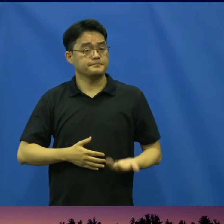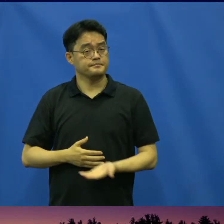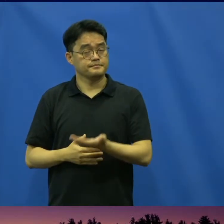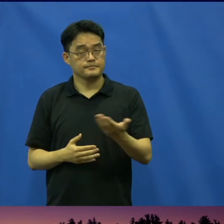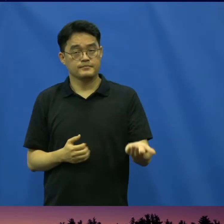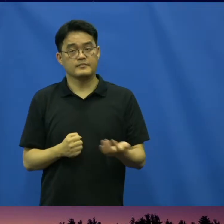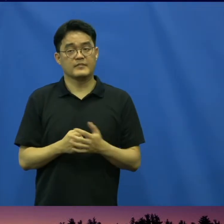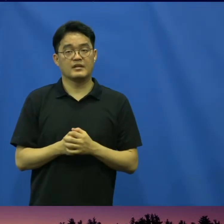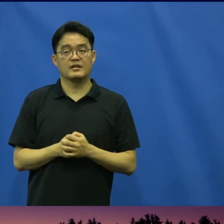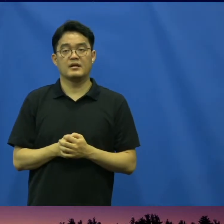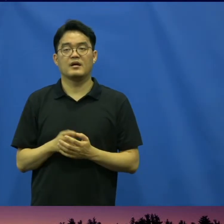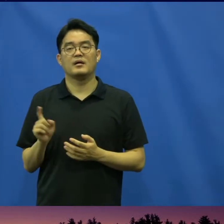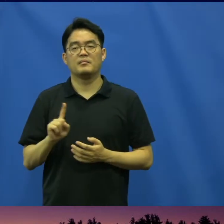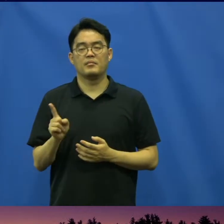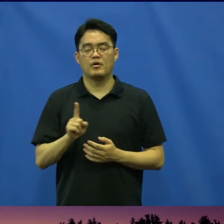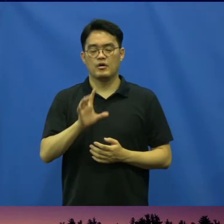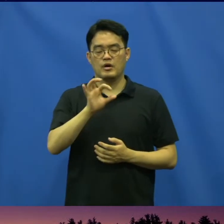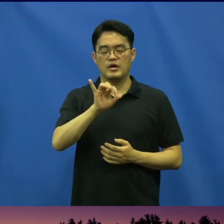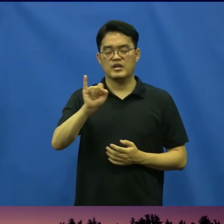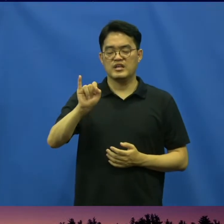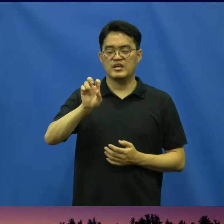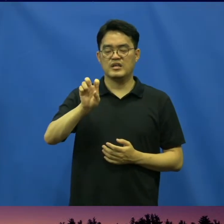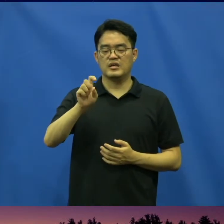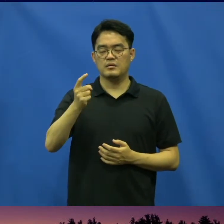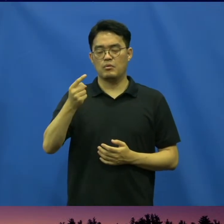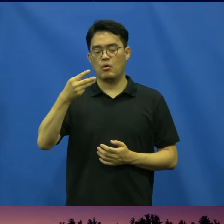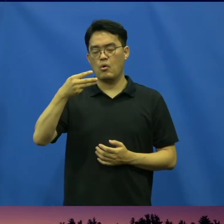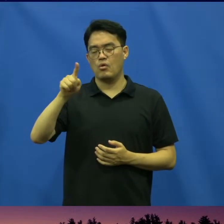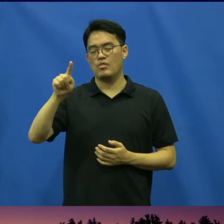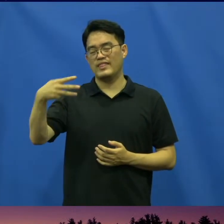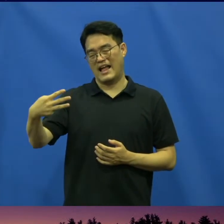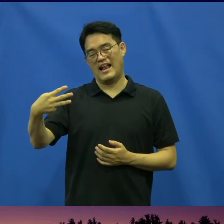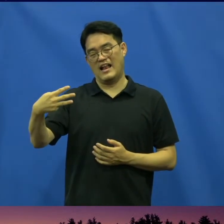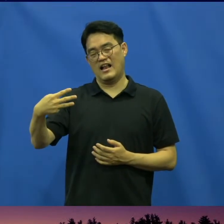어머털족이 있어요. 이들은 죽음을 무시하는 사람들이에요.